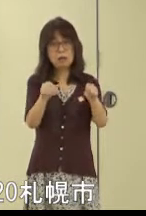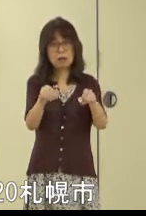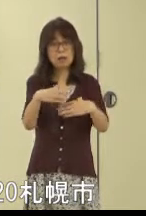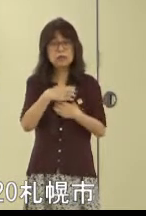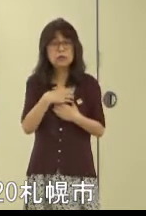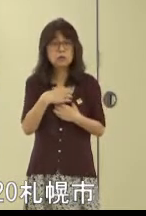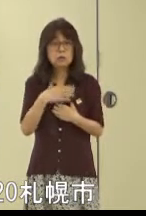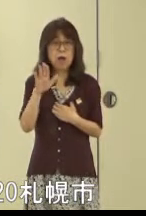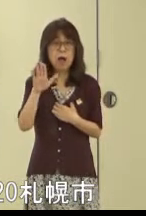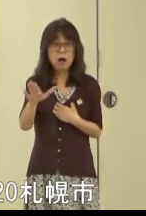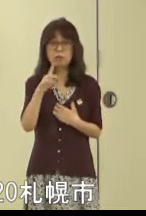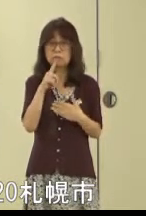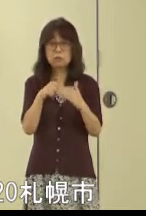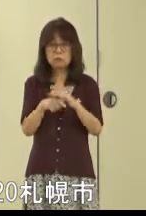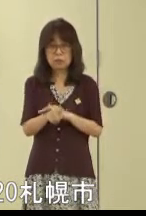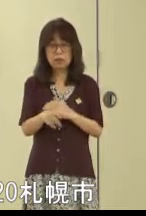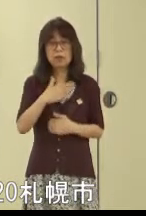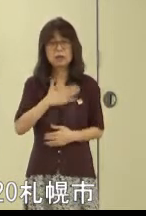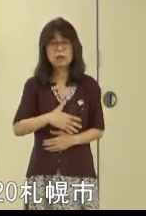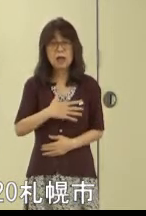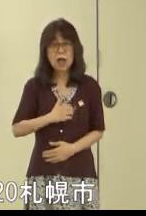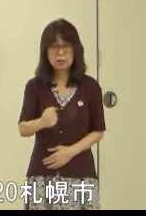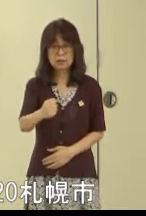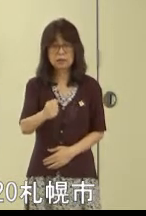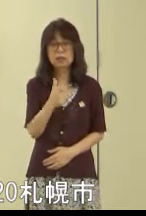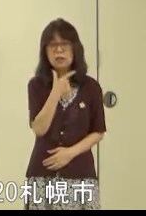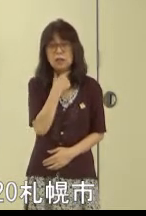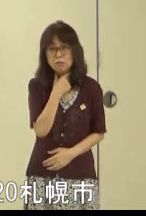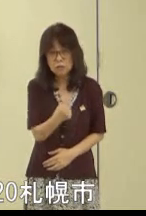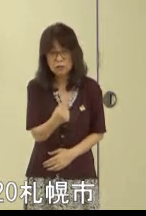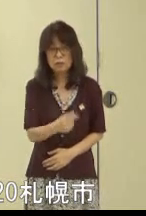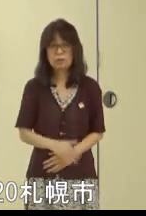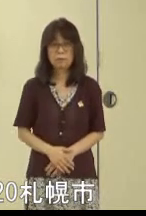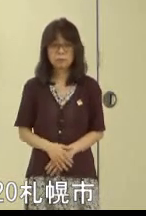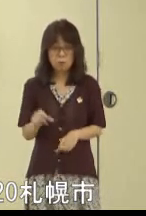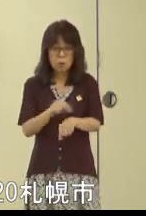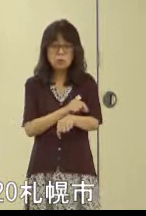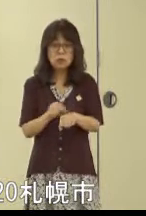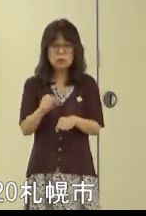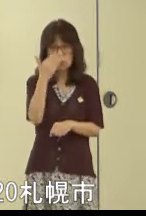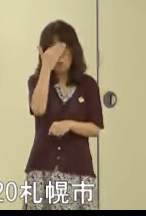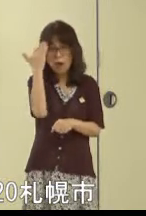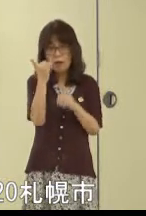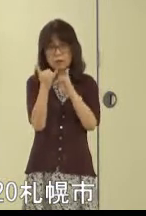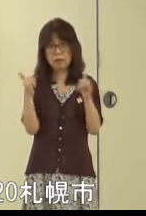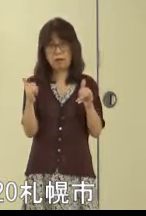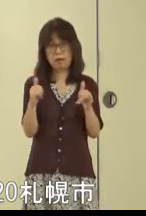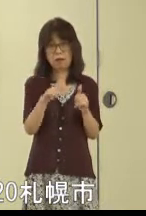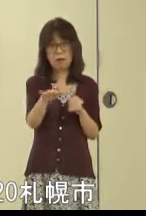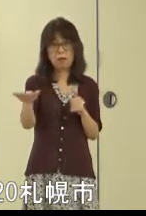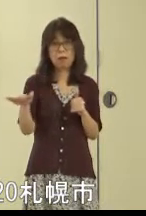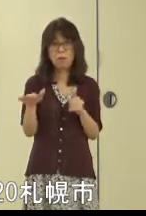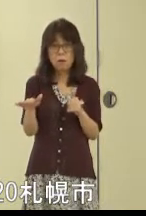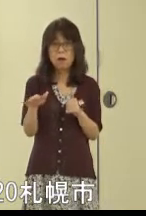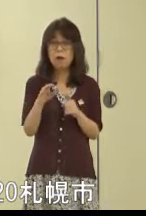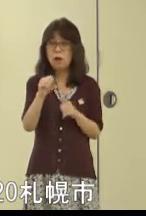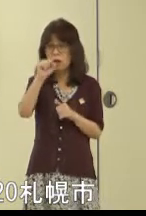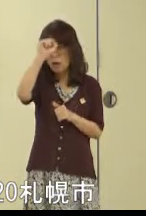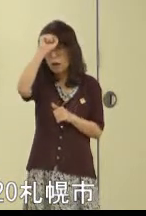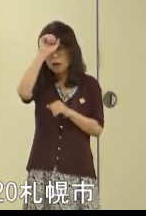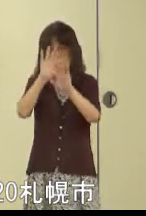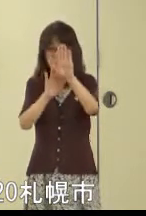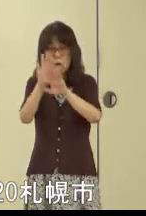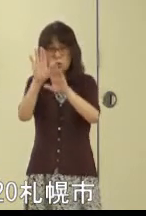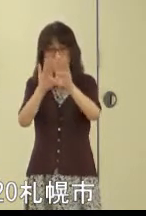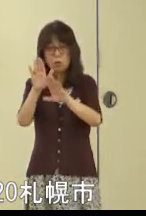いうことをご理解をいただきたいというふうに思います特にあの若い方についてはあの症状がなかっ